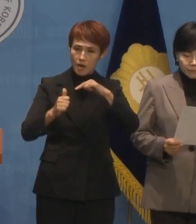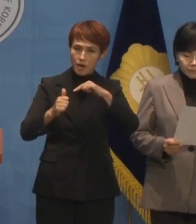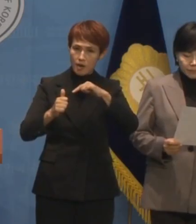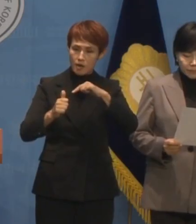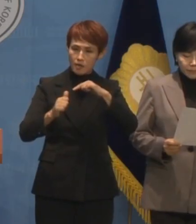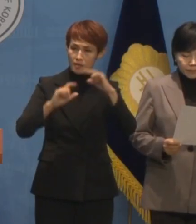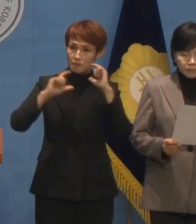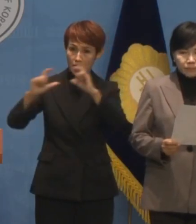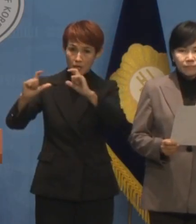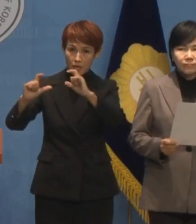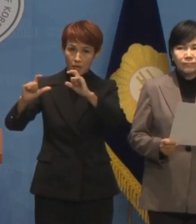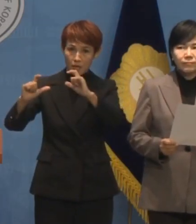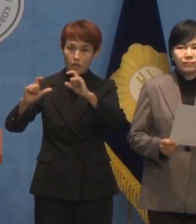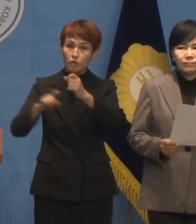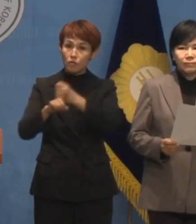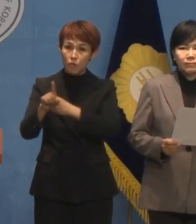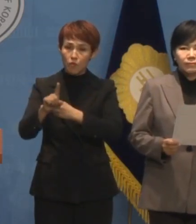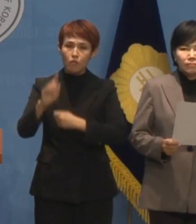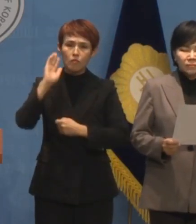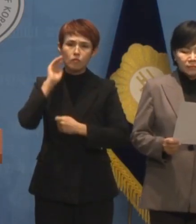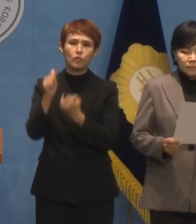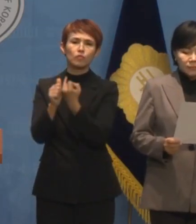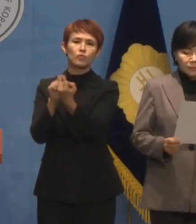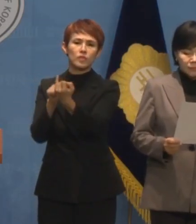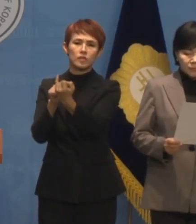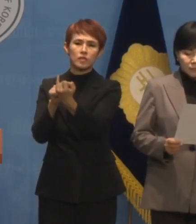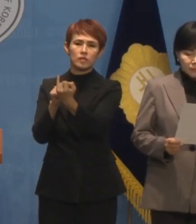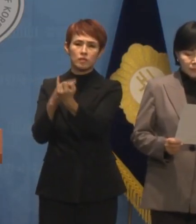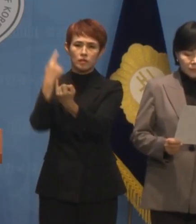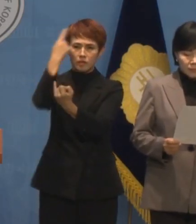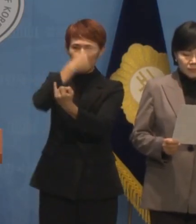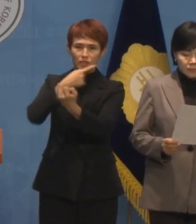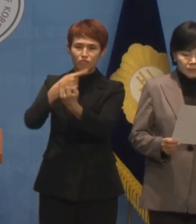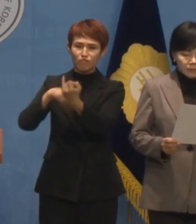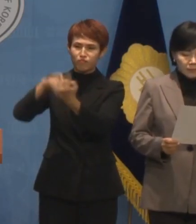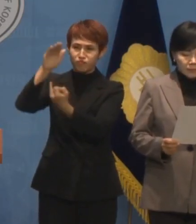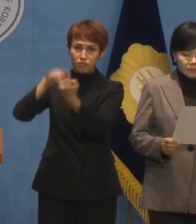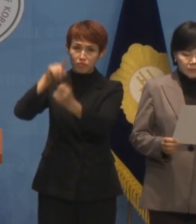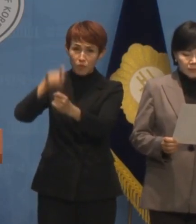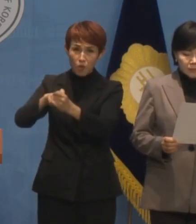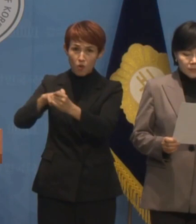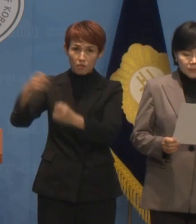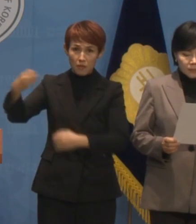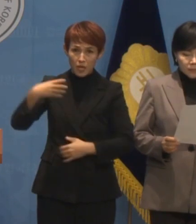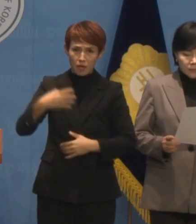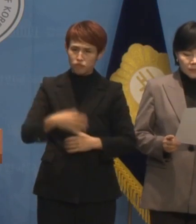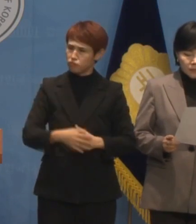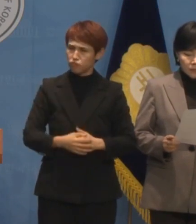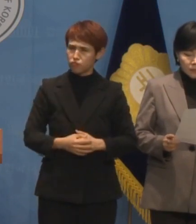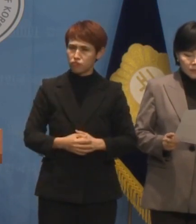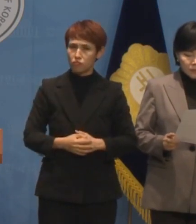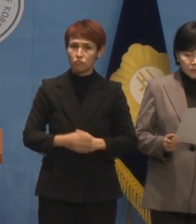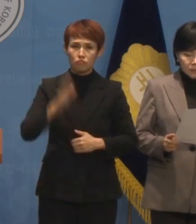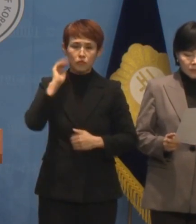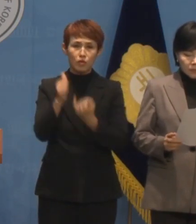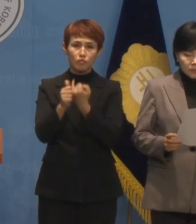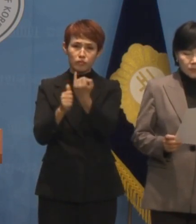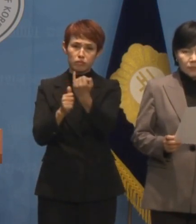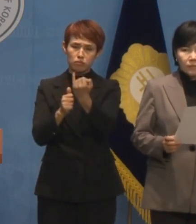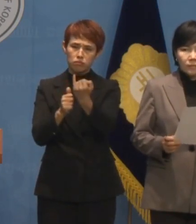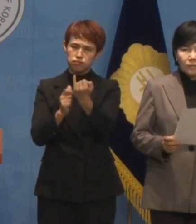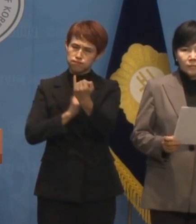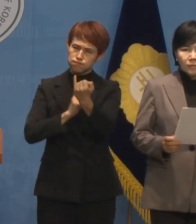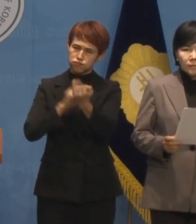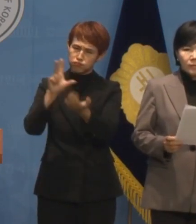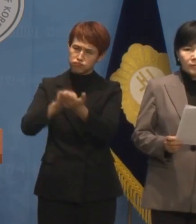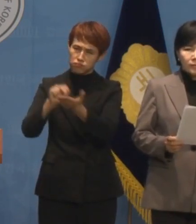동행명령장을 발부한 것은 대통령 부인을 망신 주는 것이라 합니다. 김건희 여사가 수많은 의혹을 받고 있는